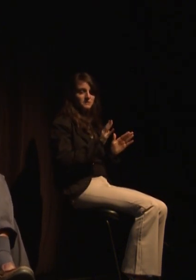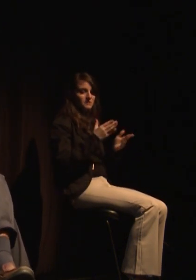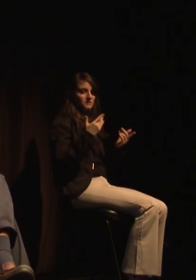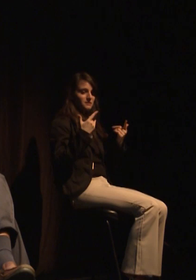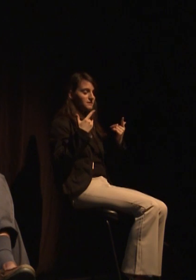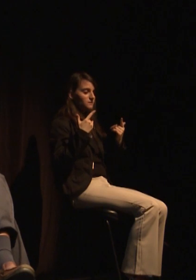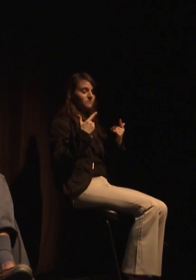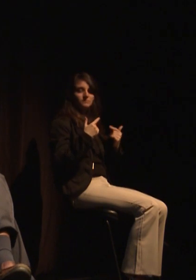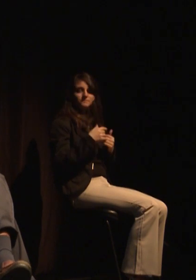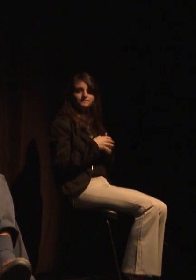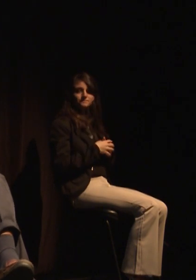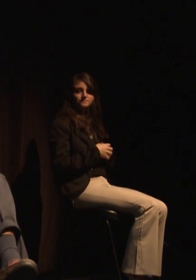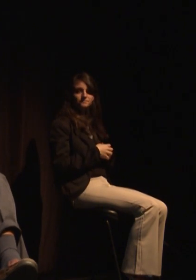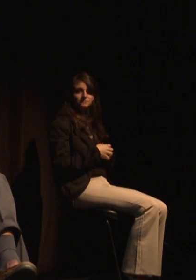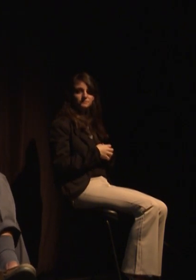guerra das